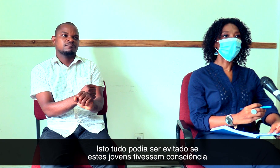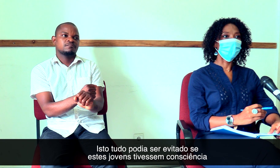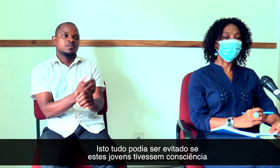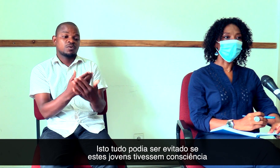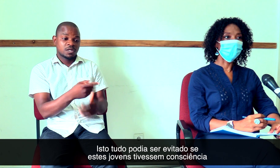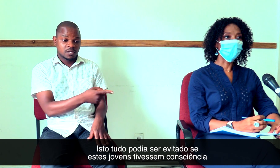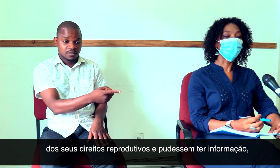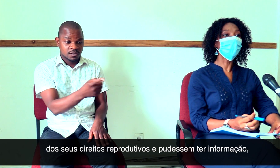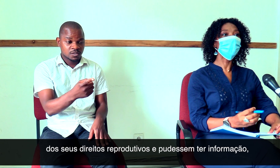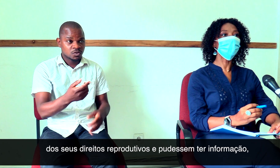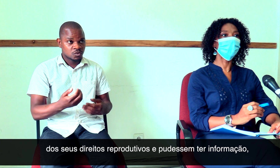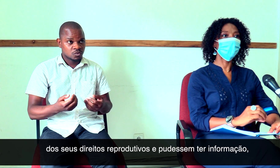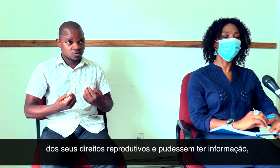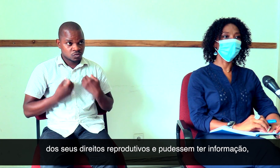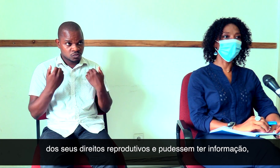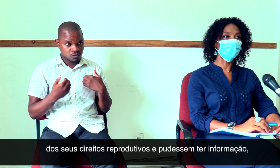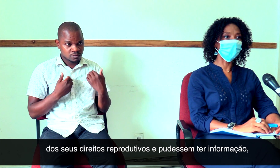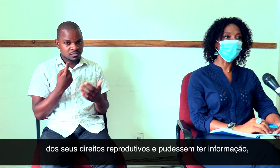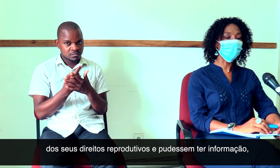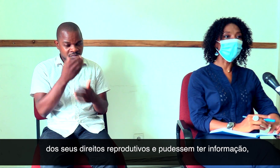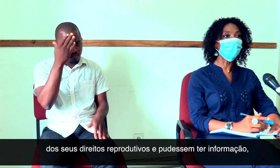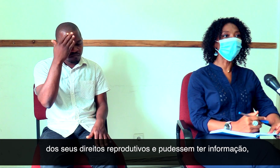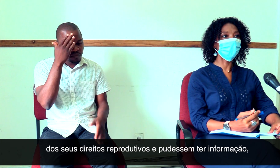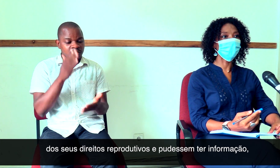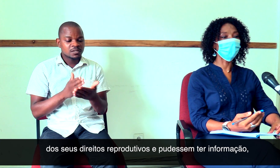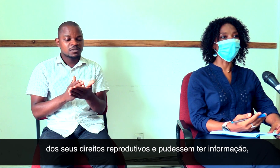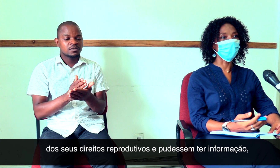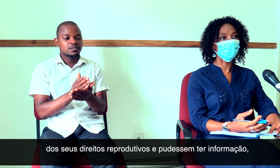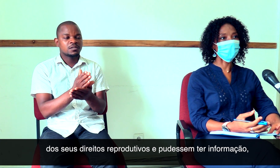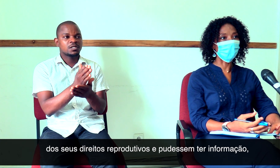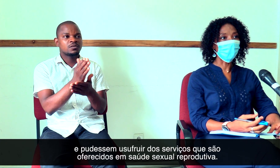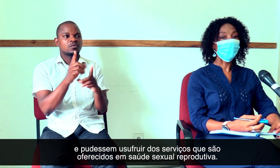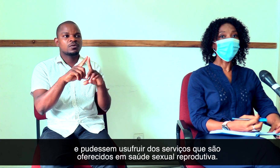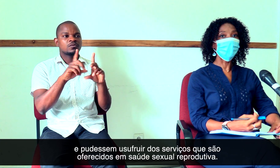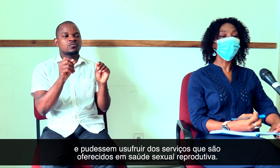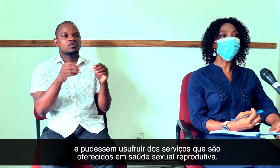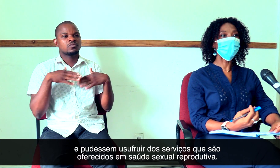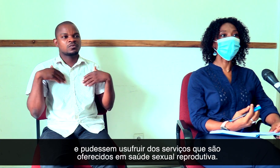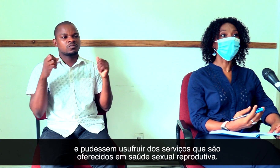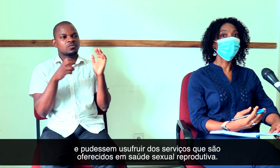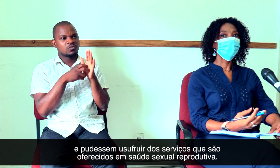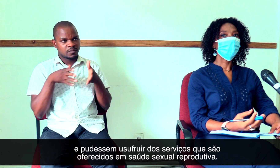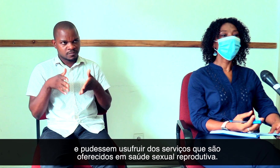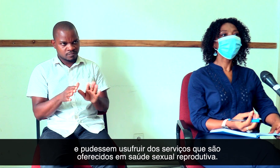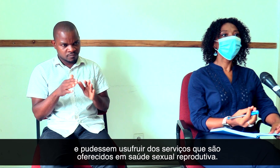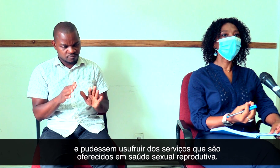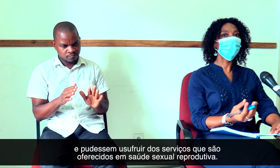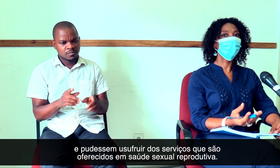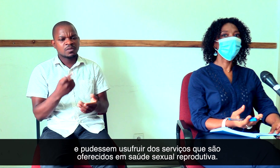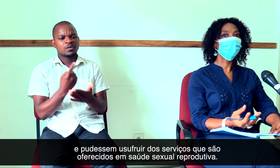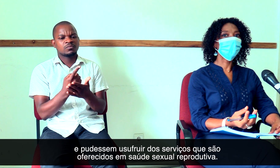tivessem consciência dos seus direitos reprodutivos e pudessem ter informação e pudessem